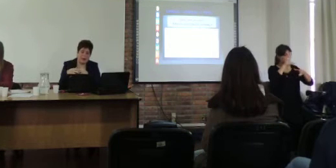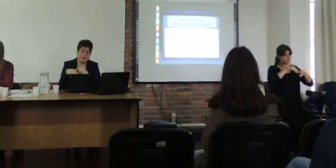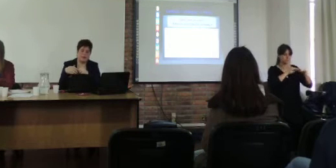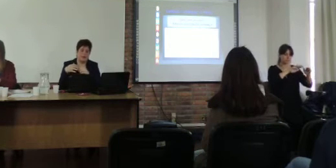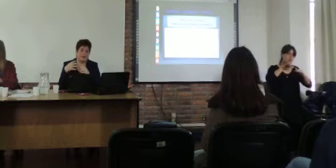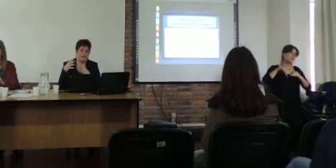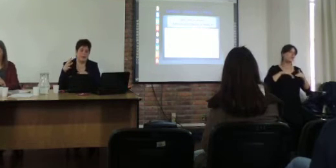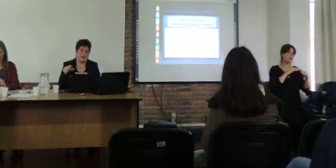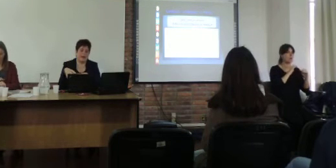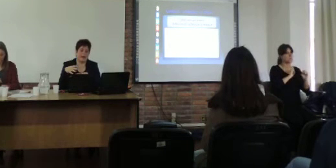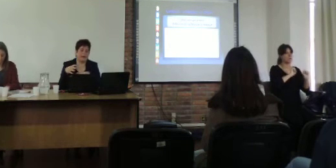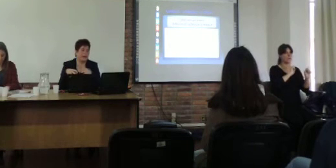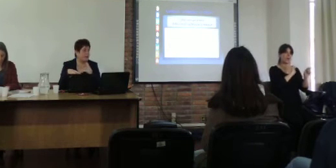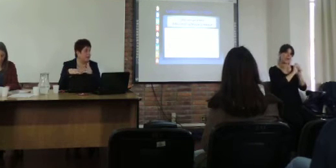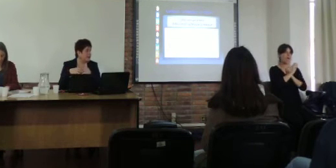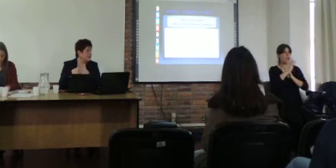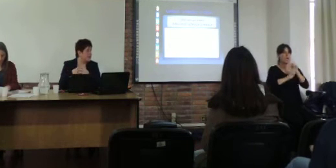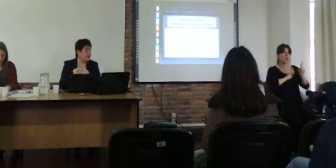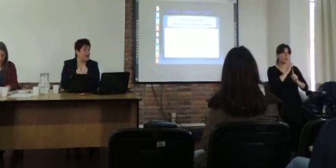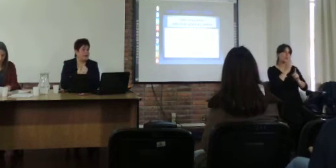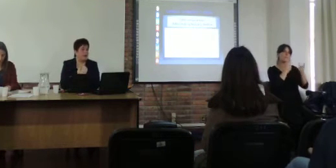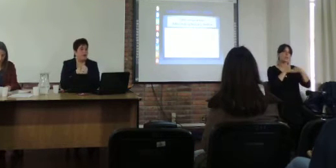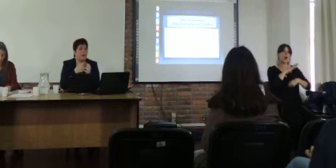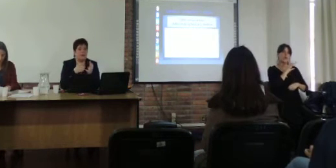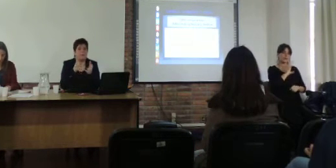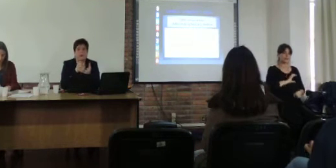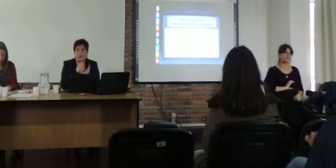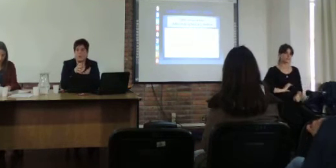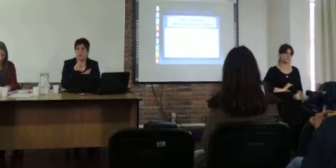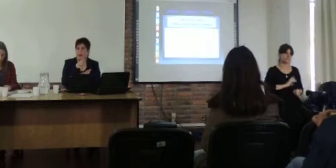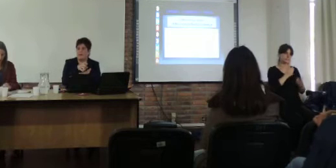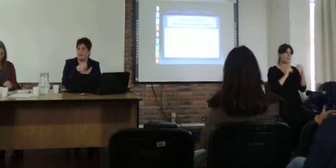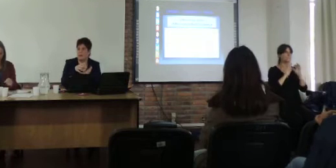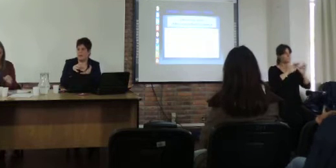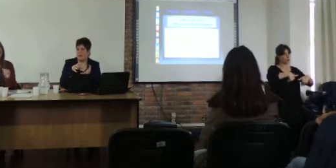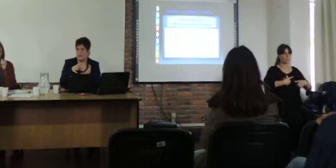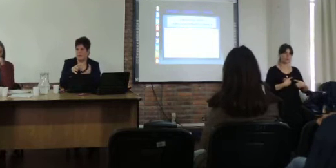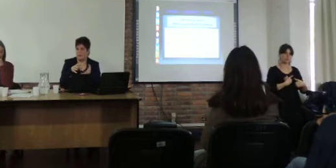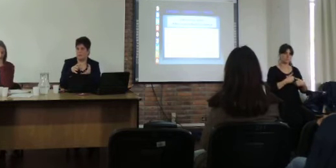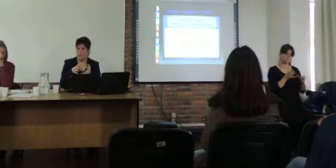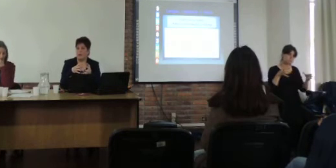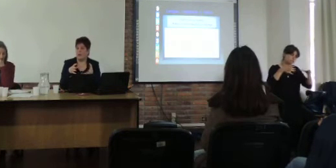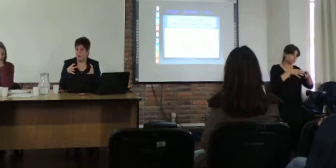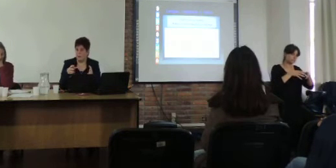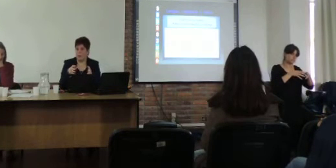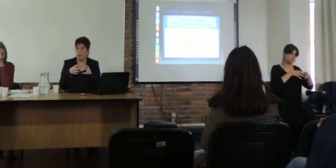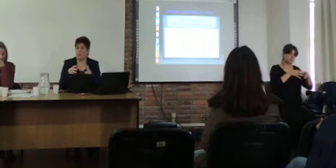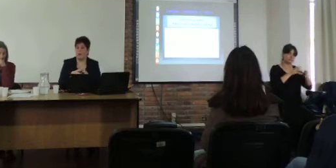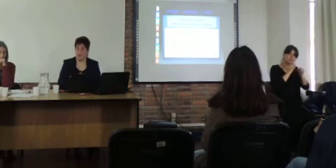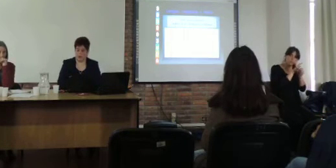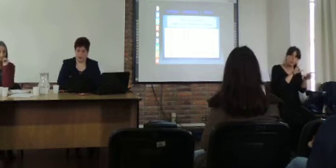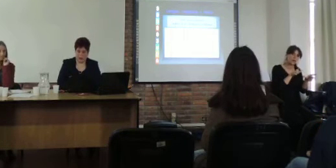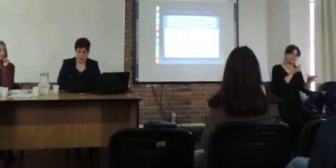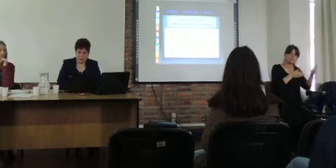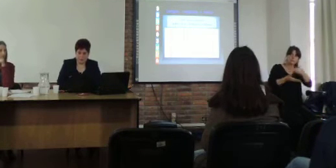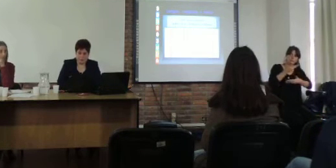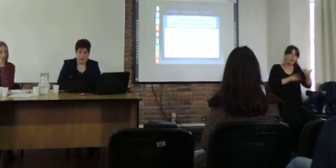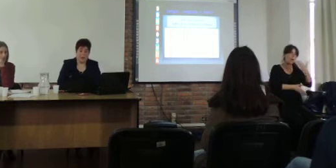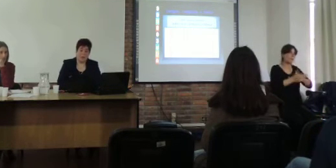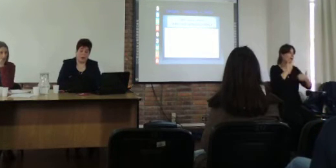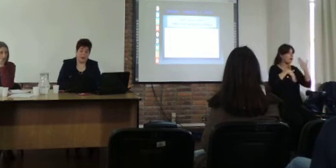son arbitrarios y tienen determinadas características que lo hacen propio de una entidad lingüística, de un grupo